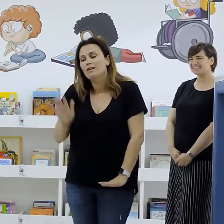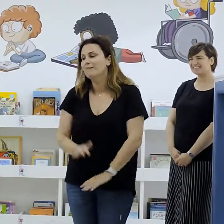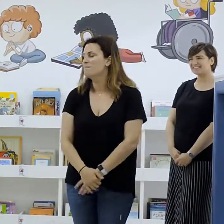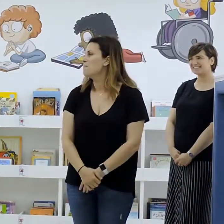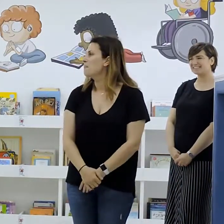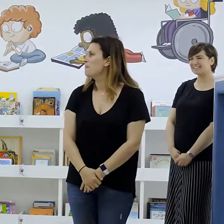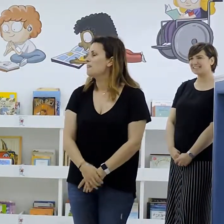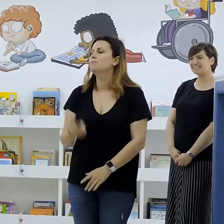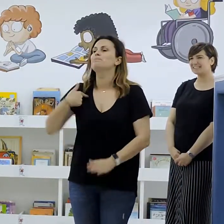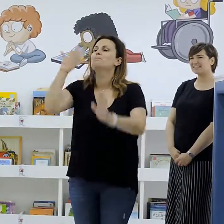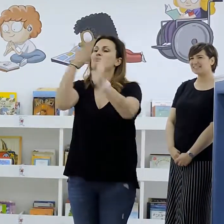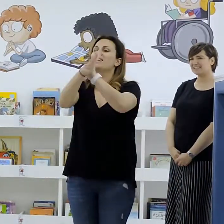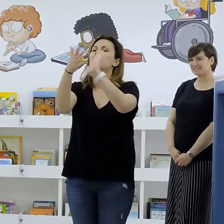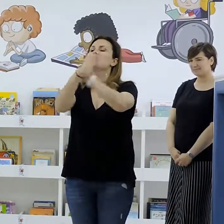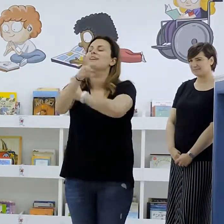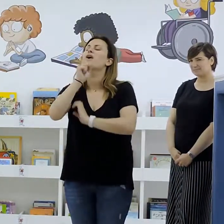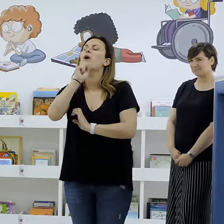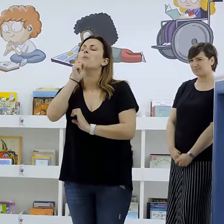Bueno, os lo voy a explicar.